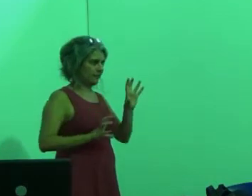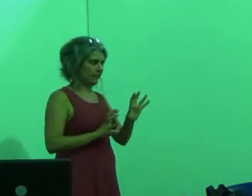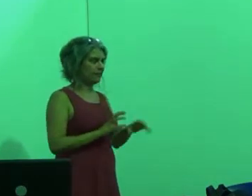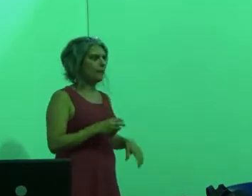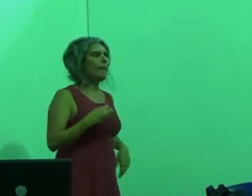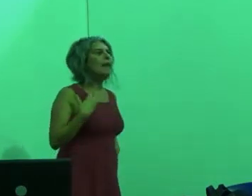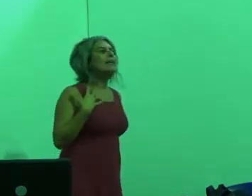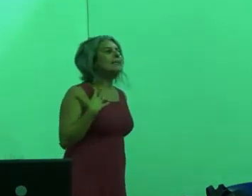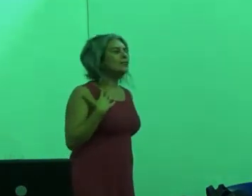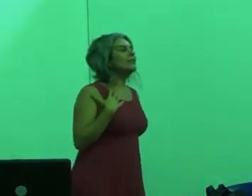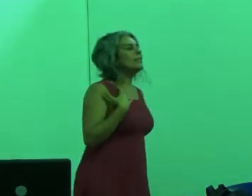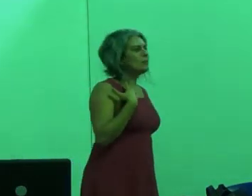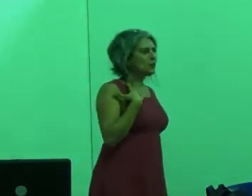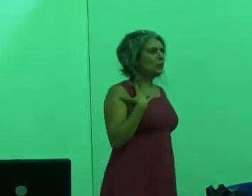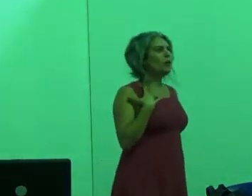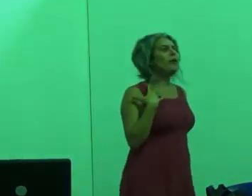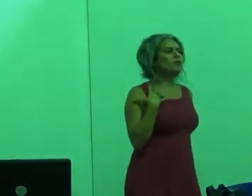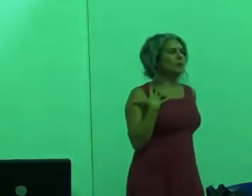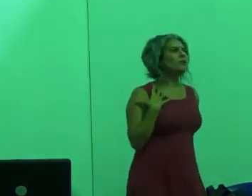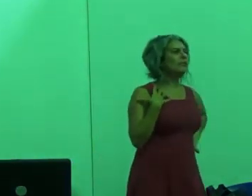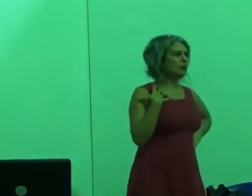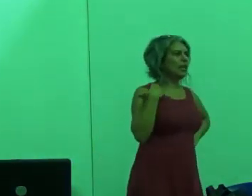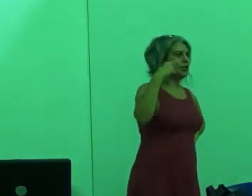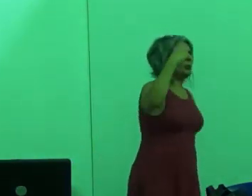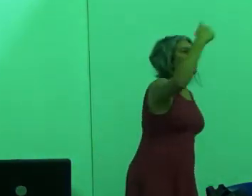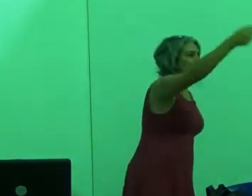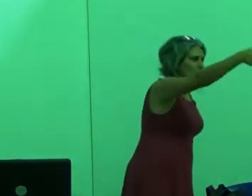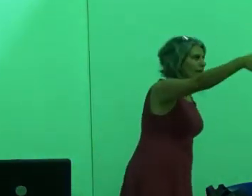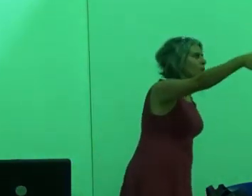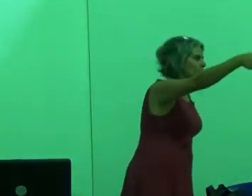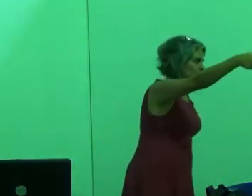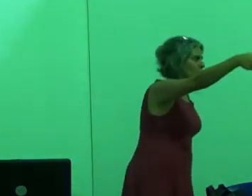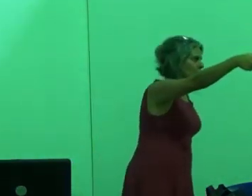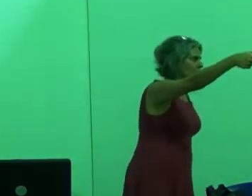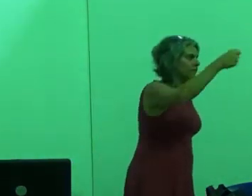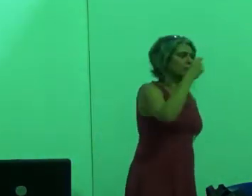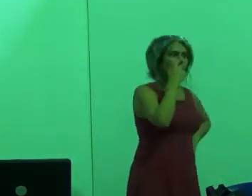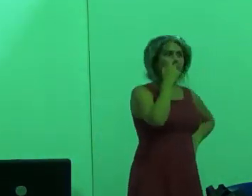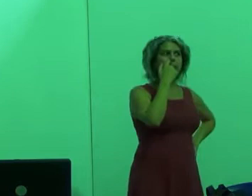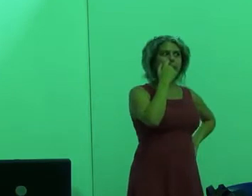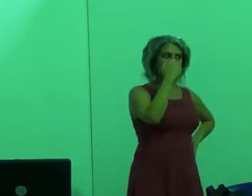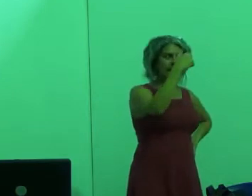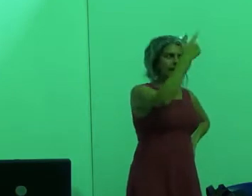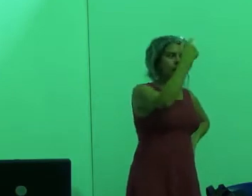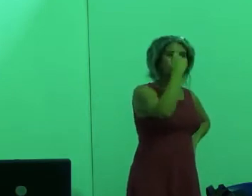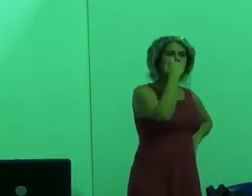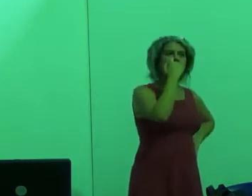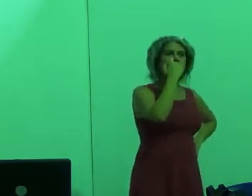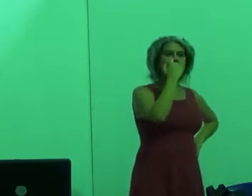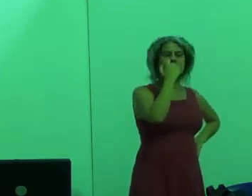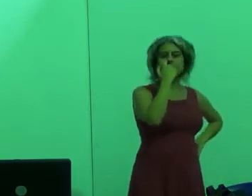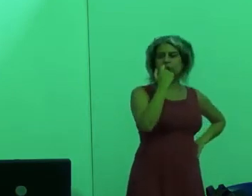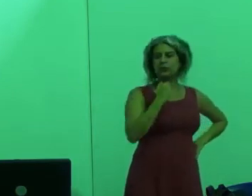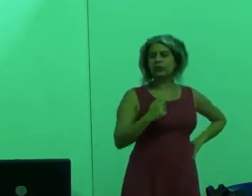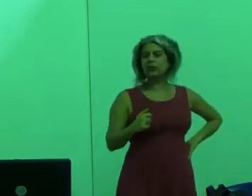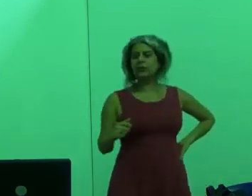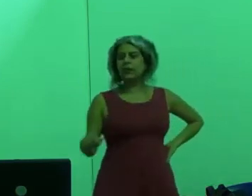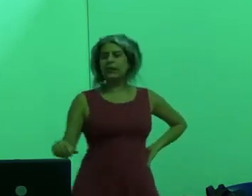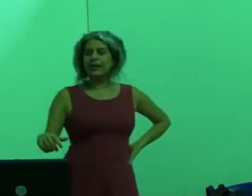instâncias. Vocês me desculpem, só para não ser didático, porque eu quero chegar no último gráfico e ainda construir uma coisinha nesse raciocínio.